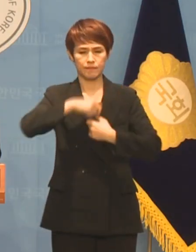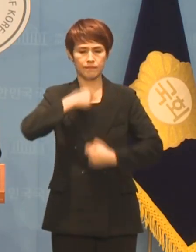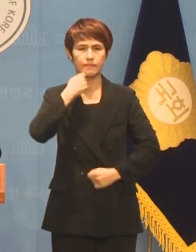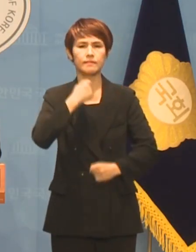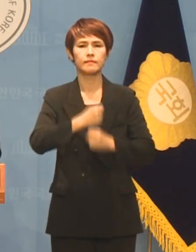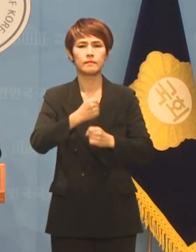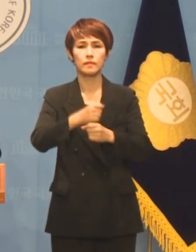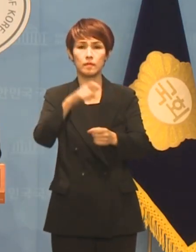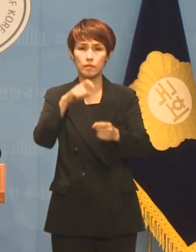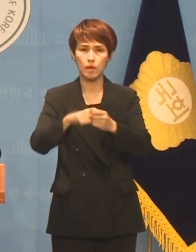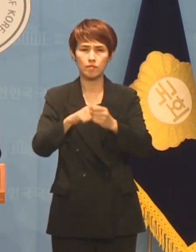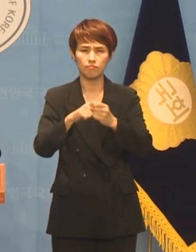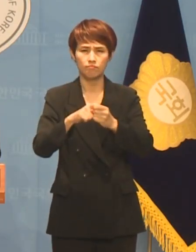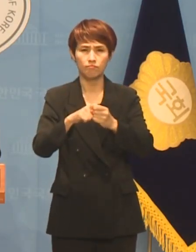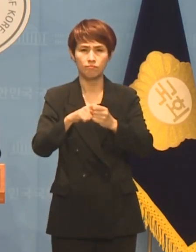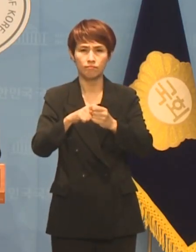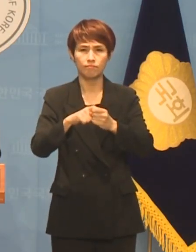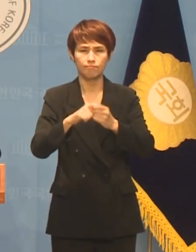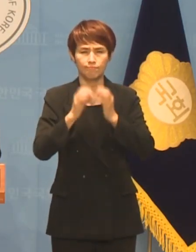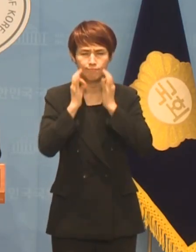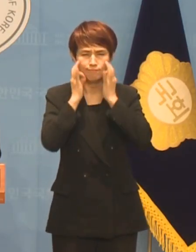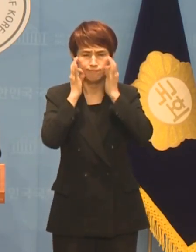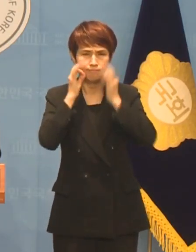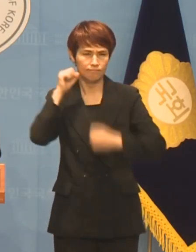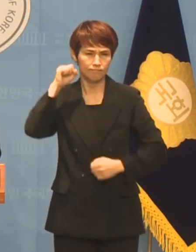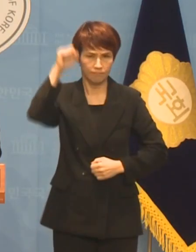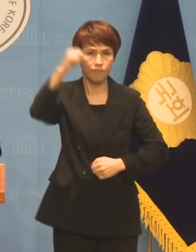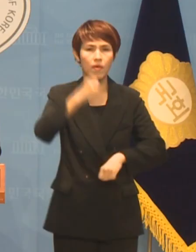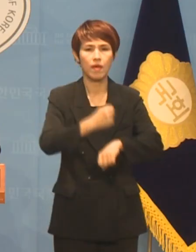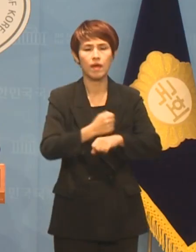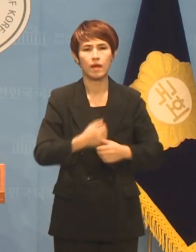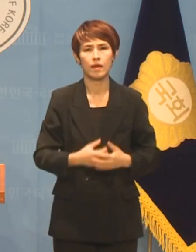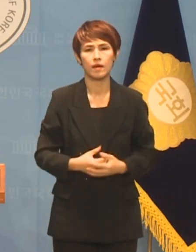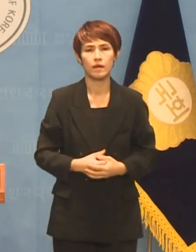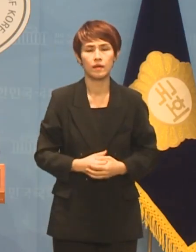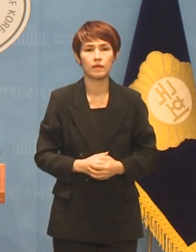위해 끝까지 싸우겠습니다.